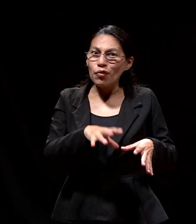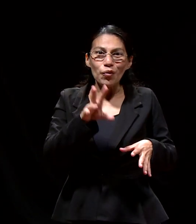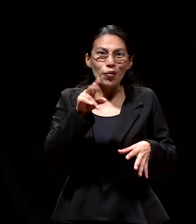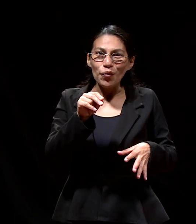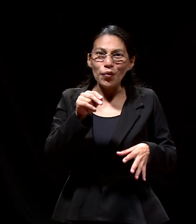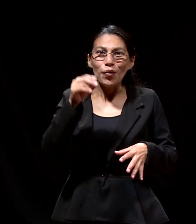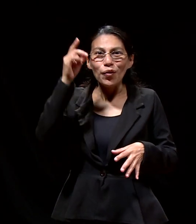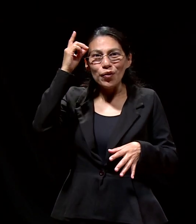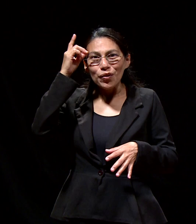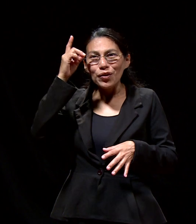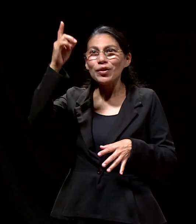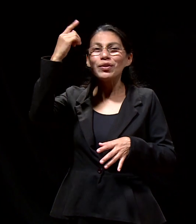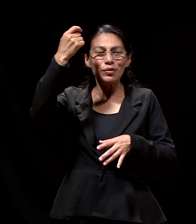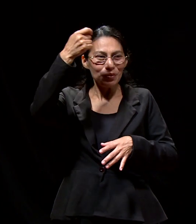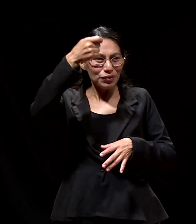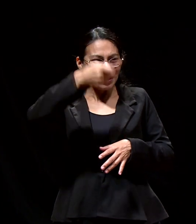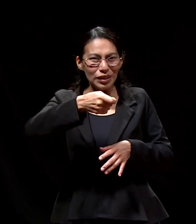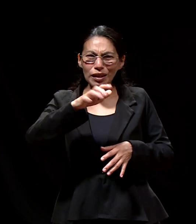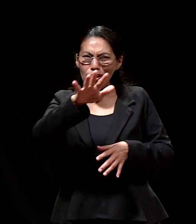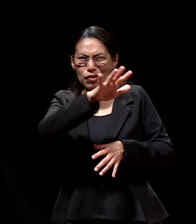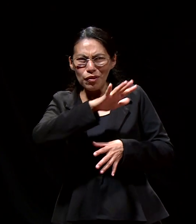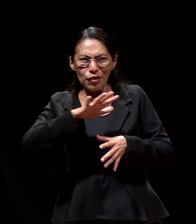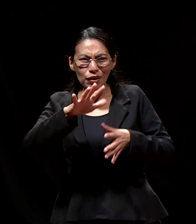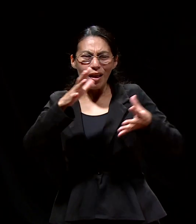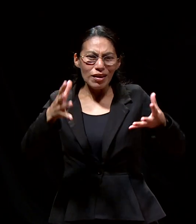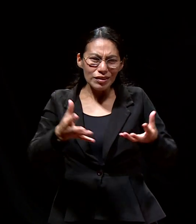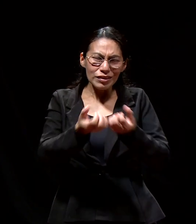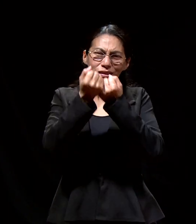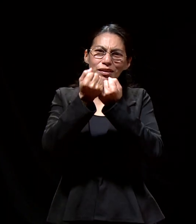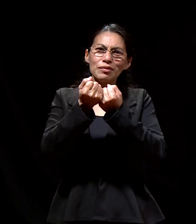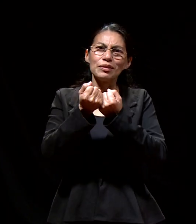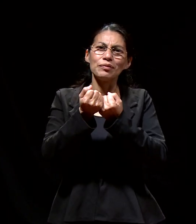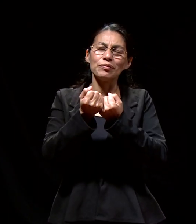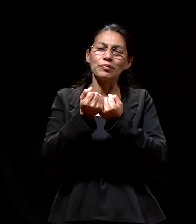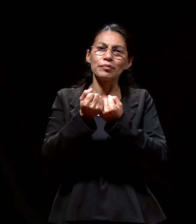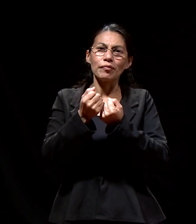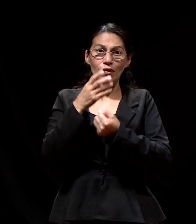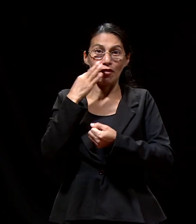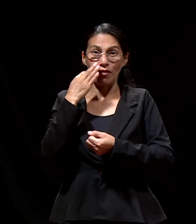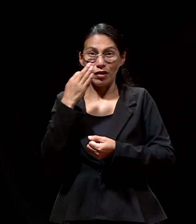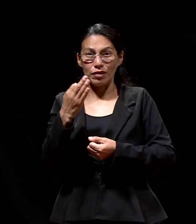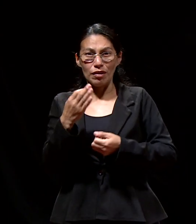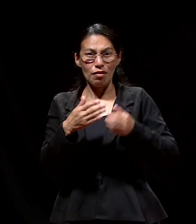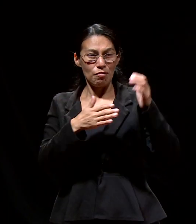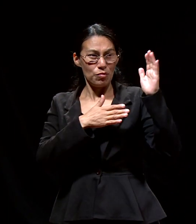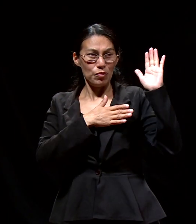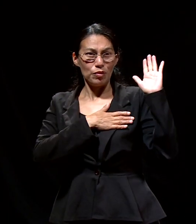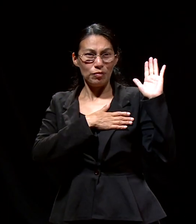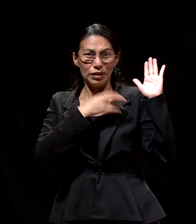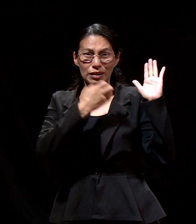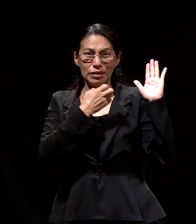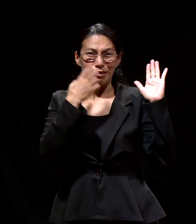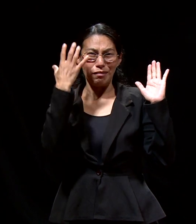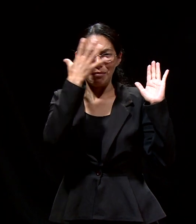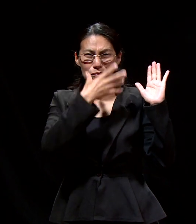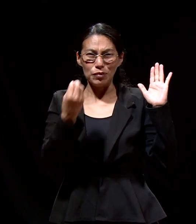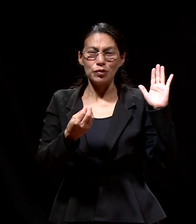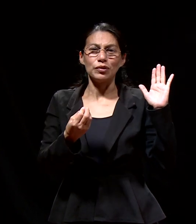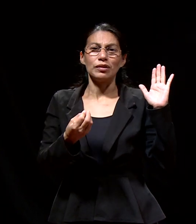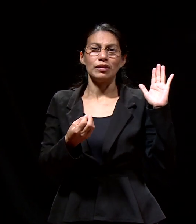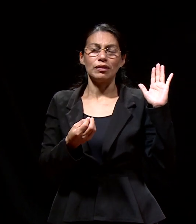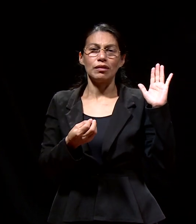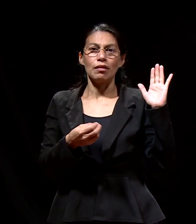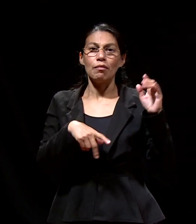como la más grande promesa lleva una condición para obtenerlo